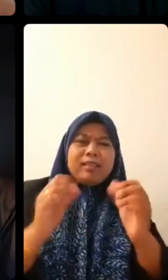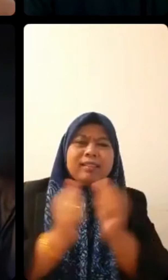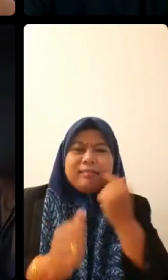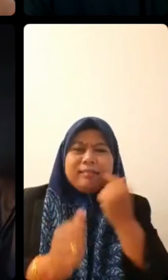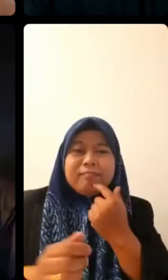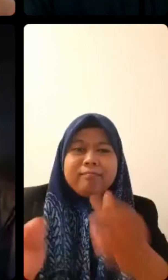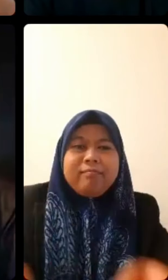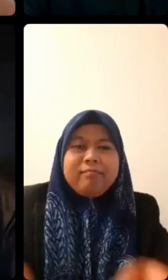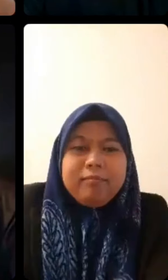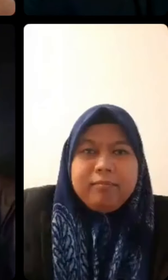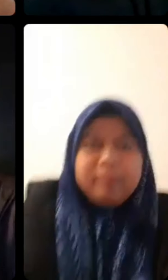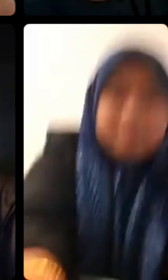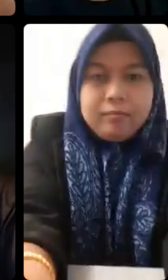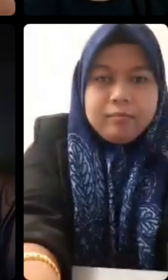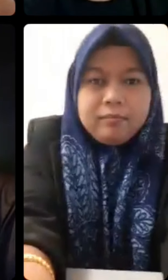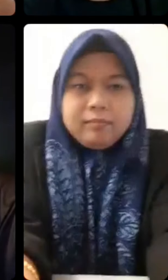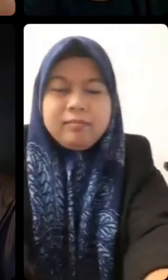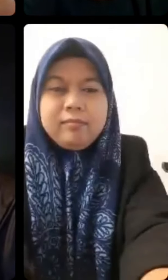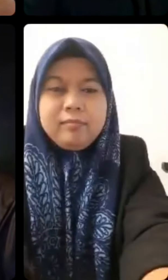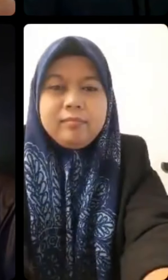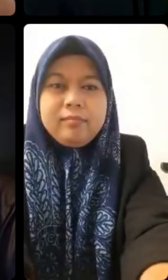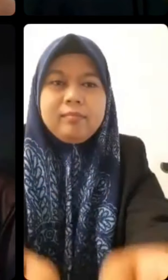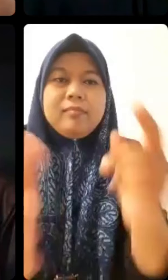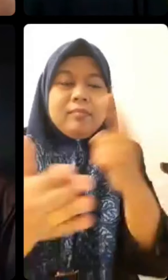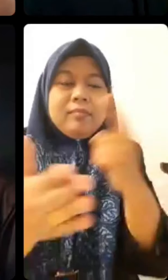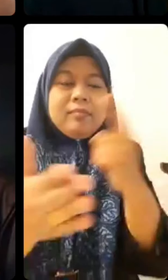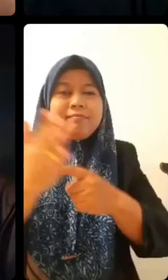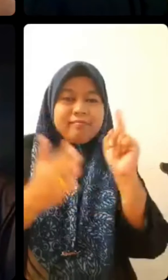mereka. Gunakan apa-apa saja. Okey, yang keduanya,